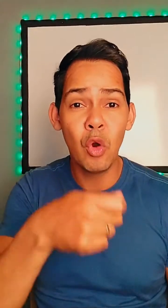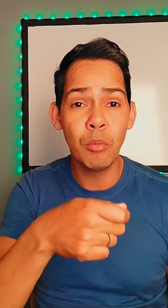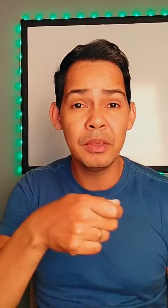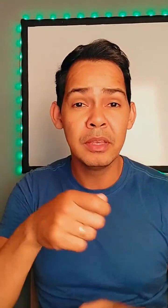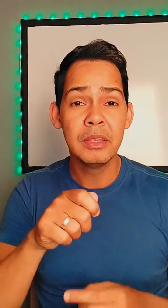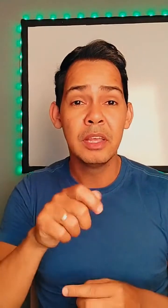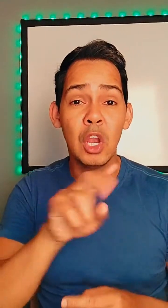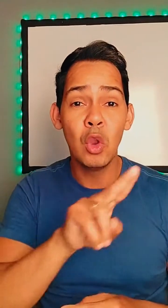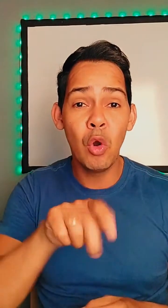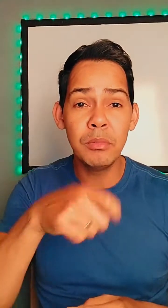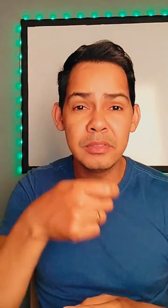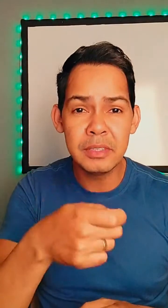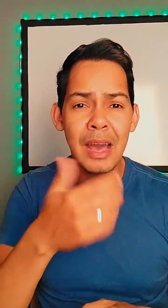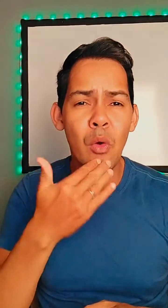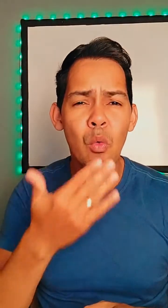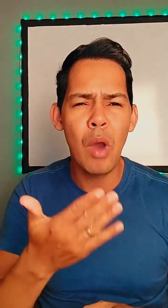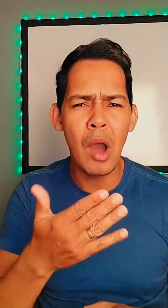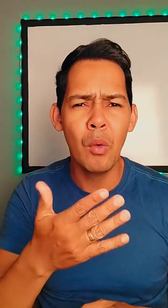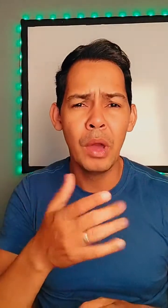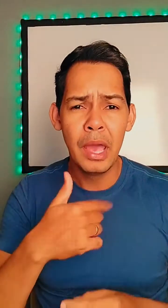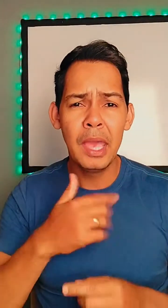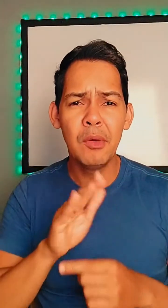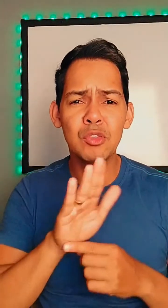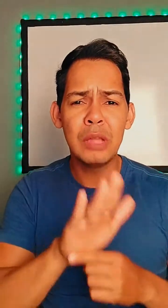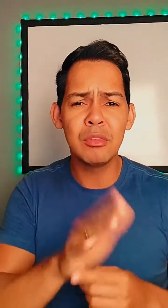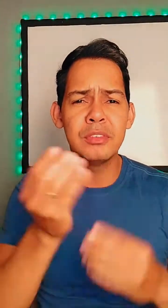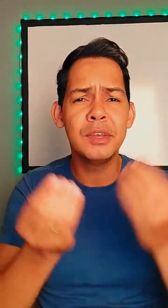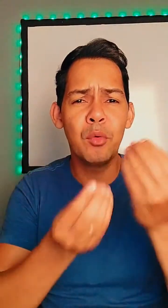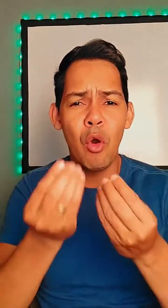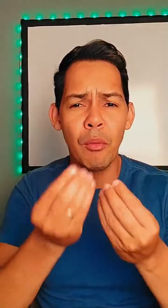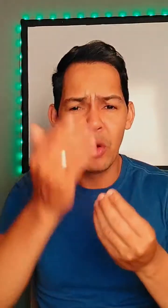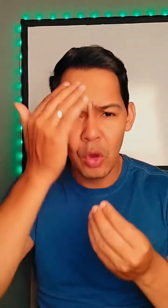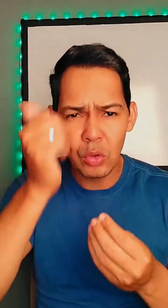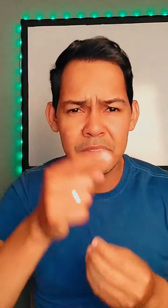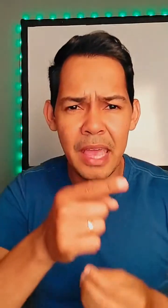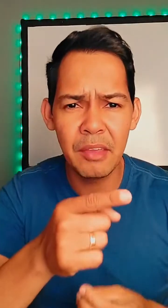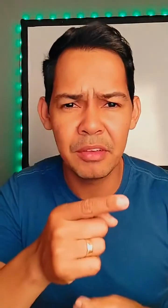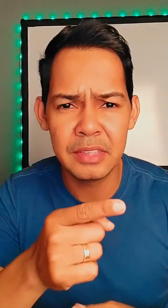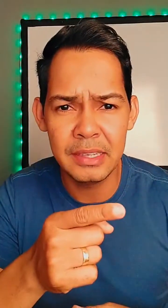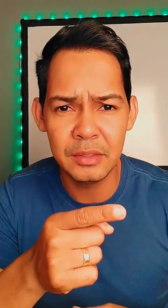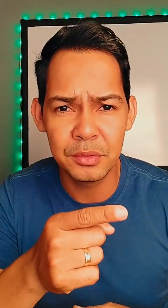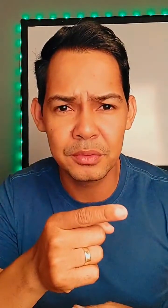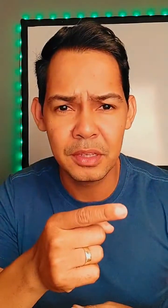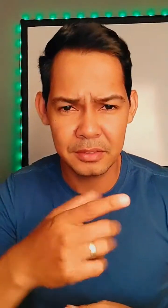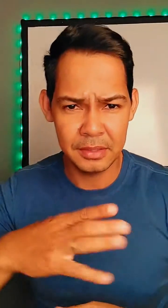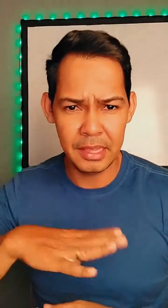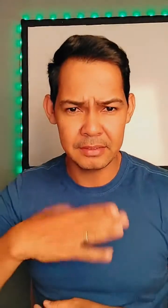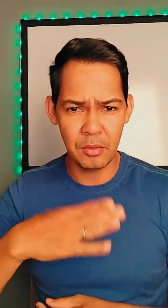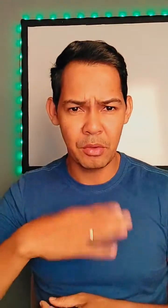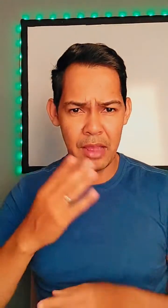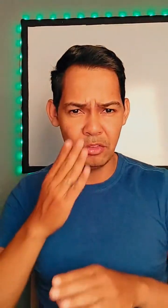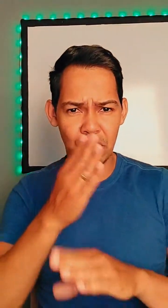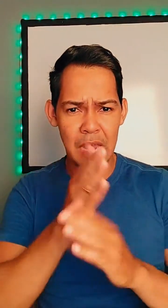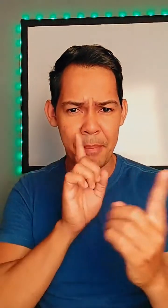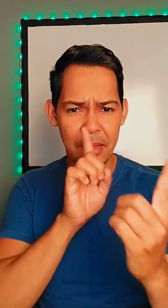nome, sinal, qual? Eu ajudar você como? Consegue fazer isso? Você tem essa coragem de ir lá perto